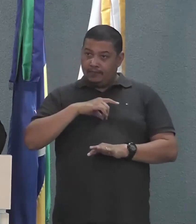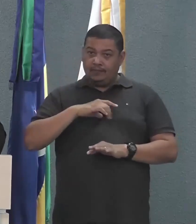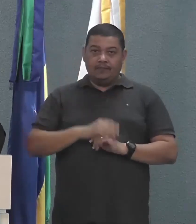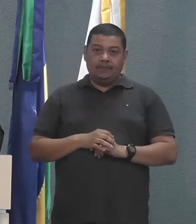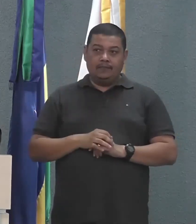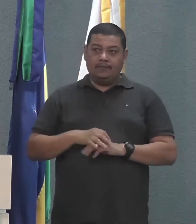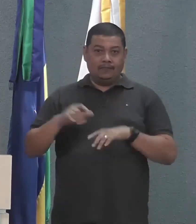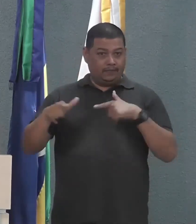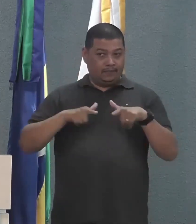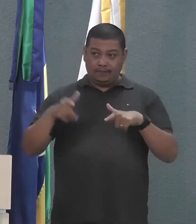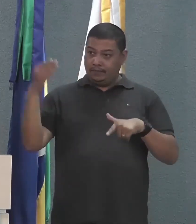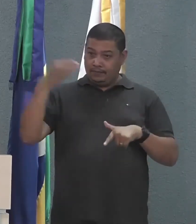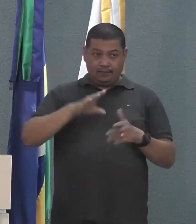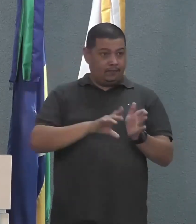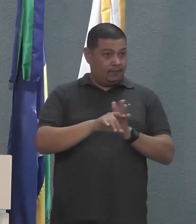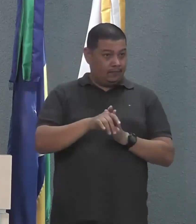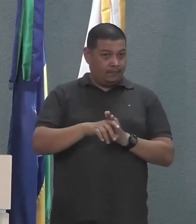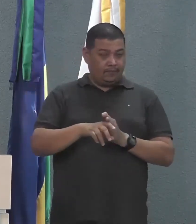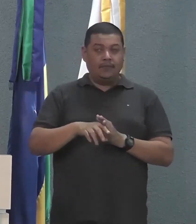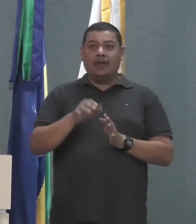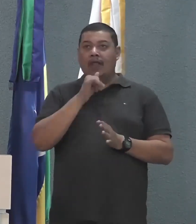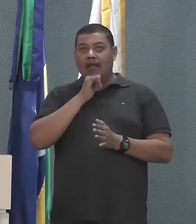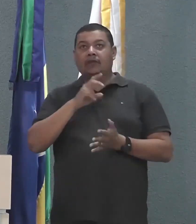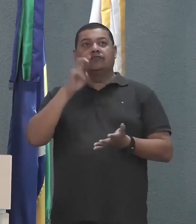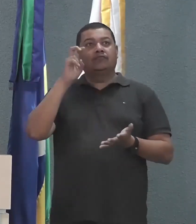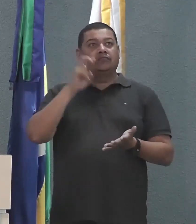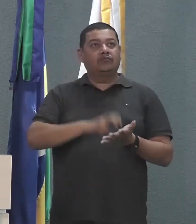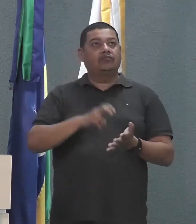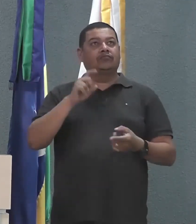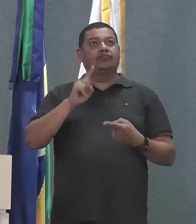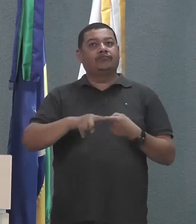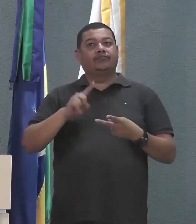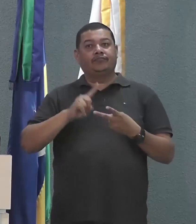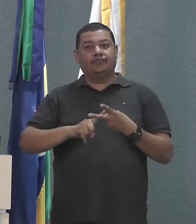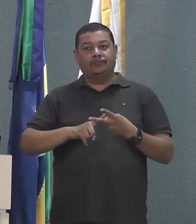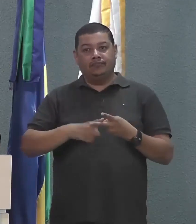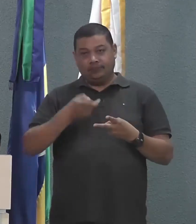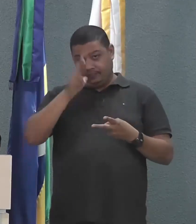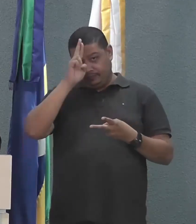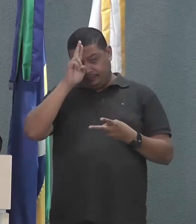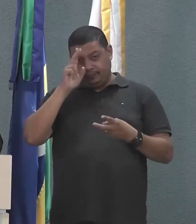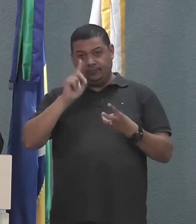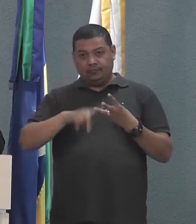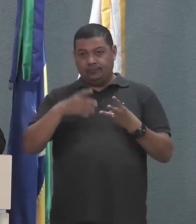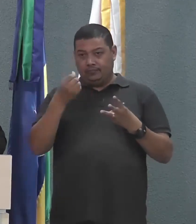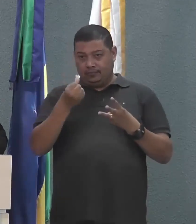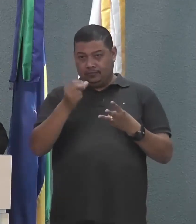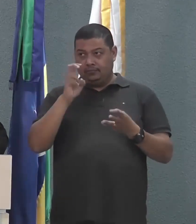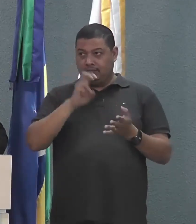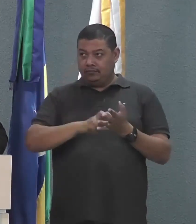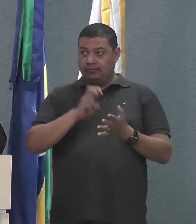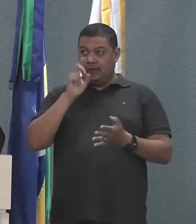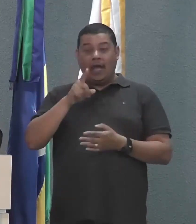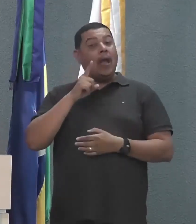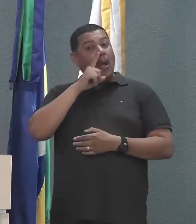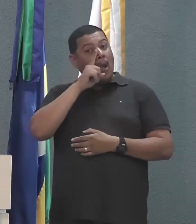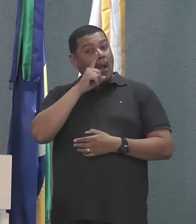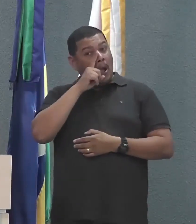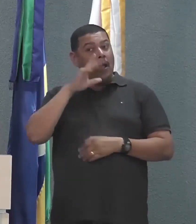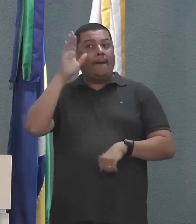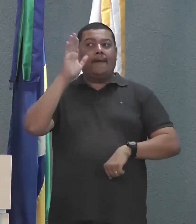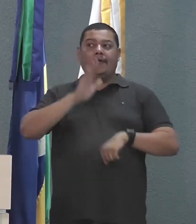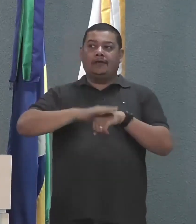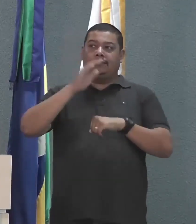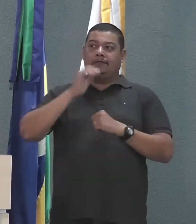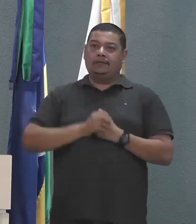aqui. Então, pela manhã, na hora do almoço e 6 horas da tarde, a BR fica muito mais perigosa do que ela já é, vereador